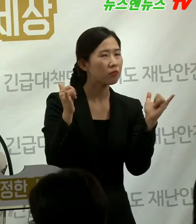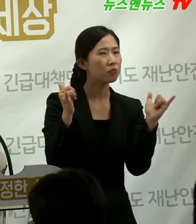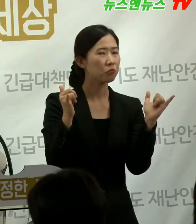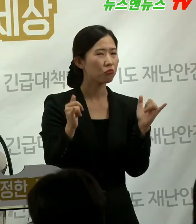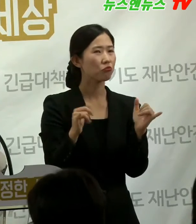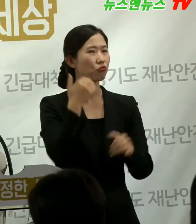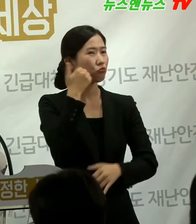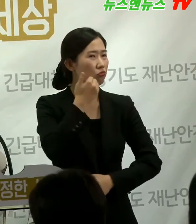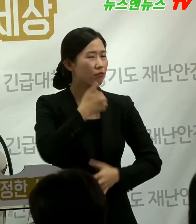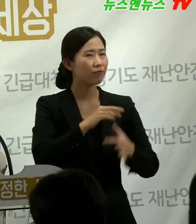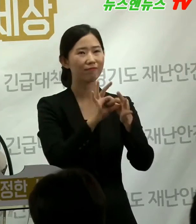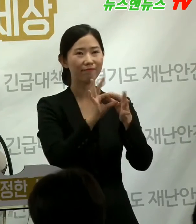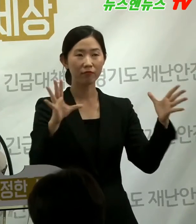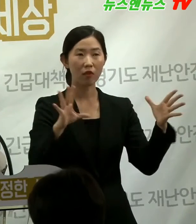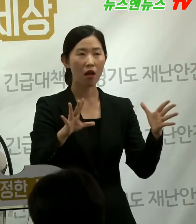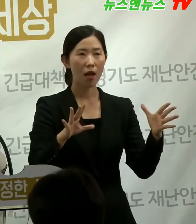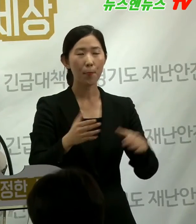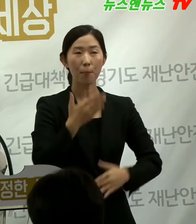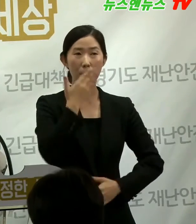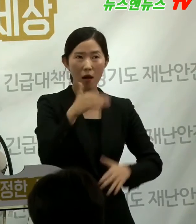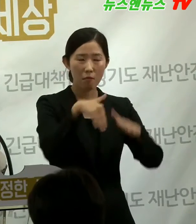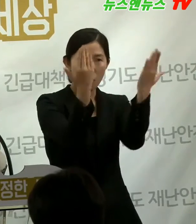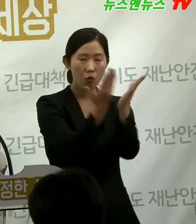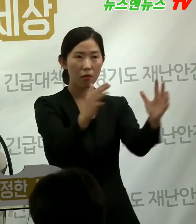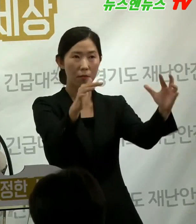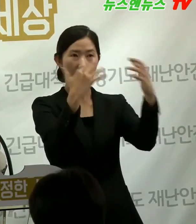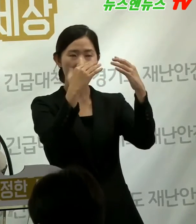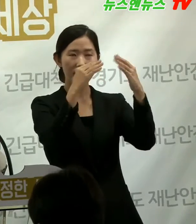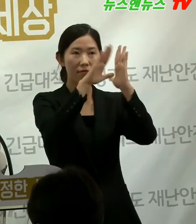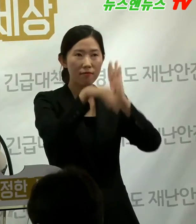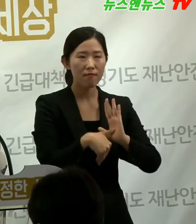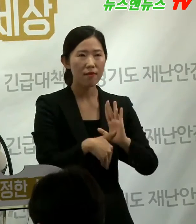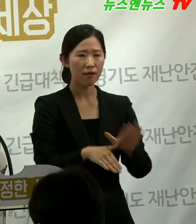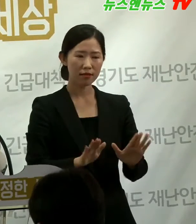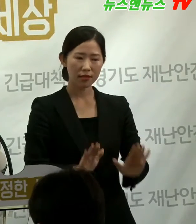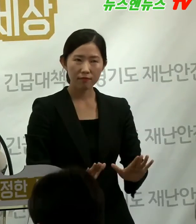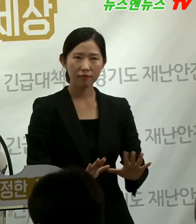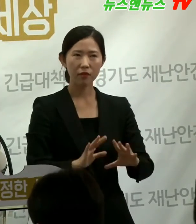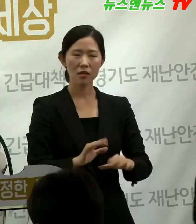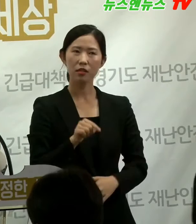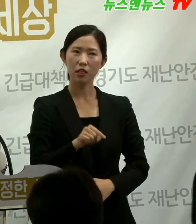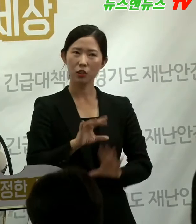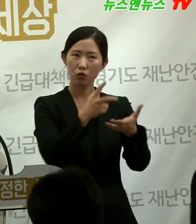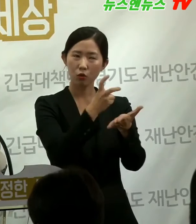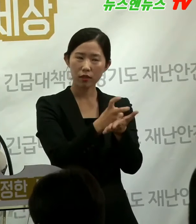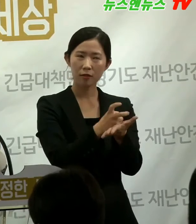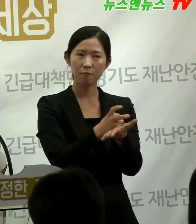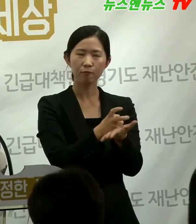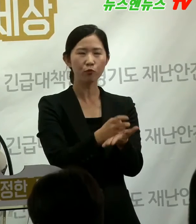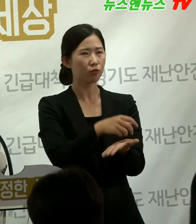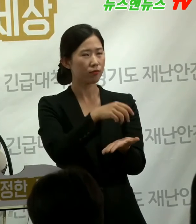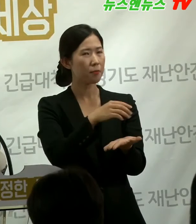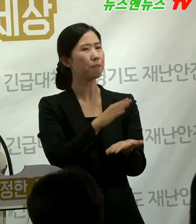가운데 과연 이 정책이 이 시대에 적합한 정책인지 진지하게 논의하고